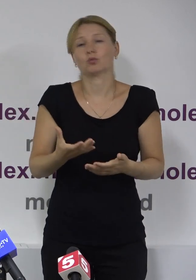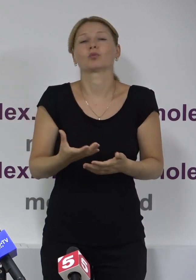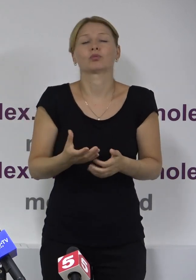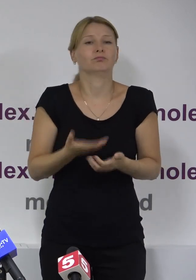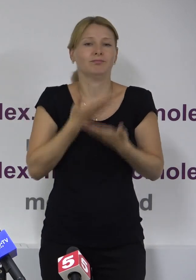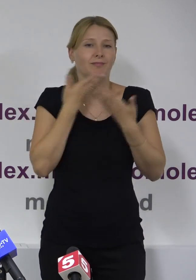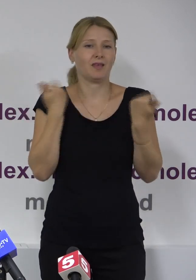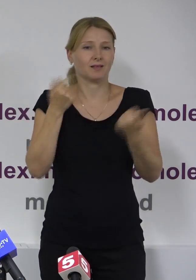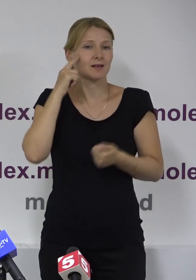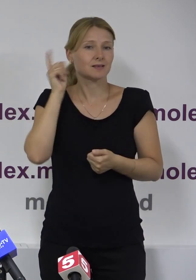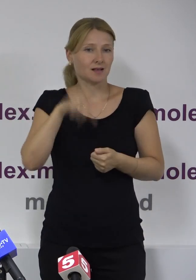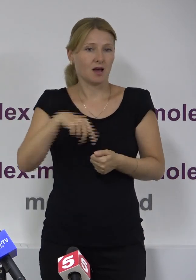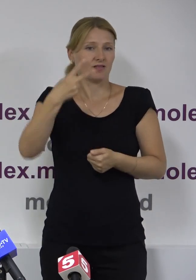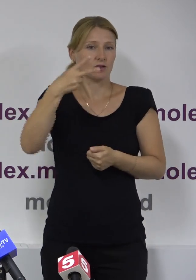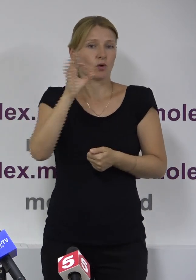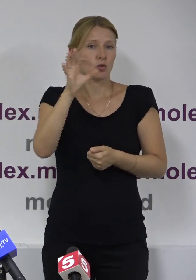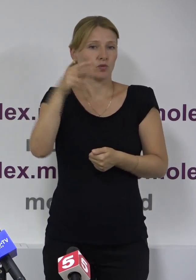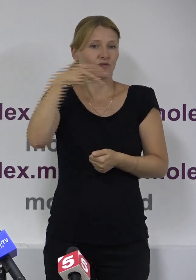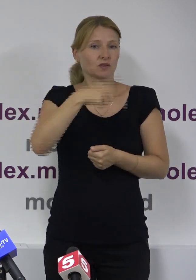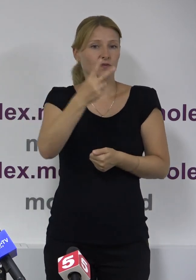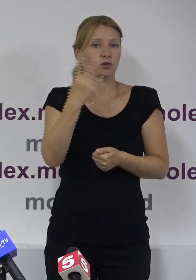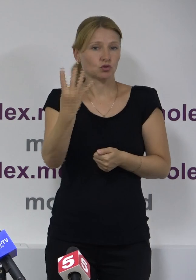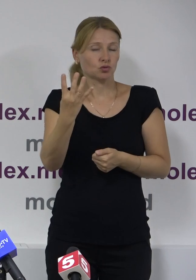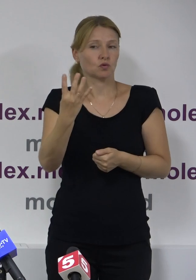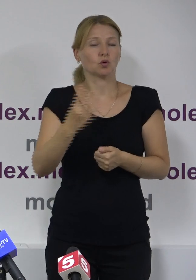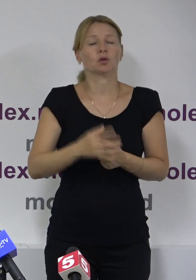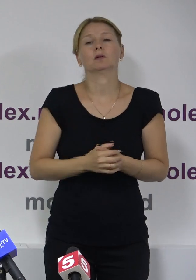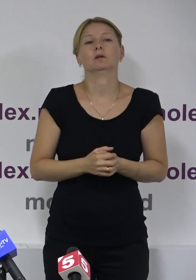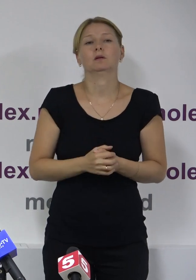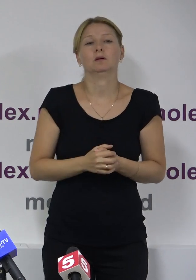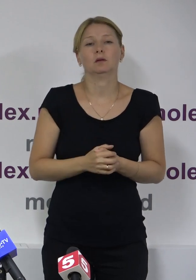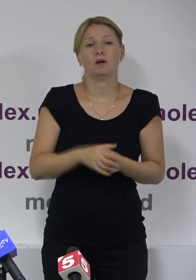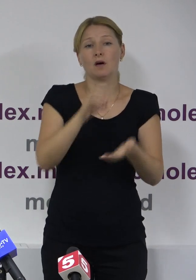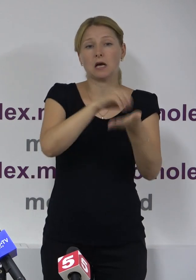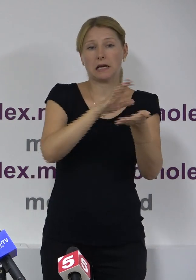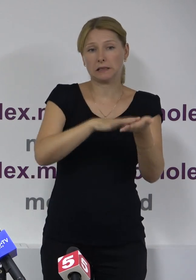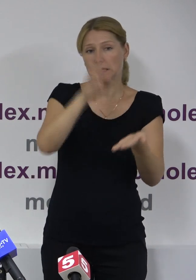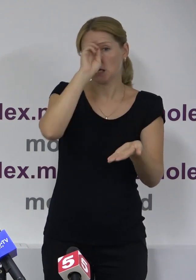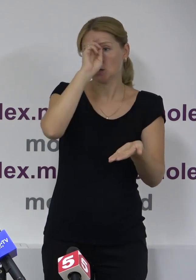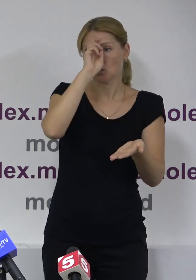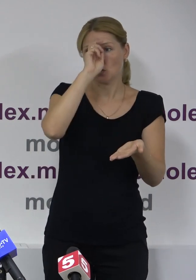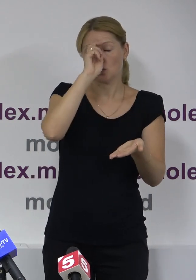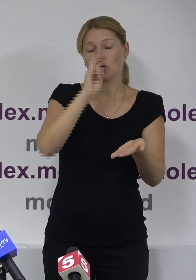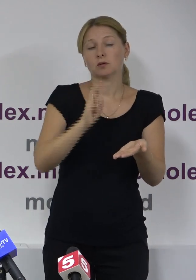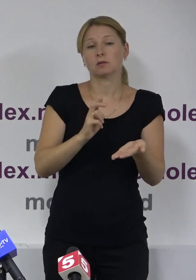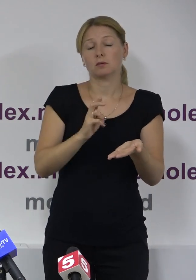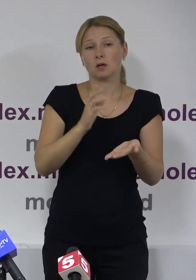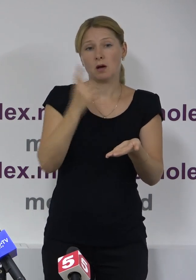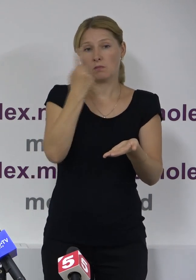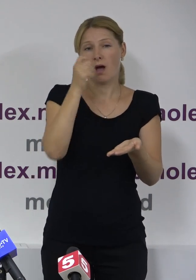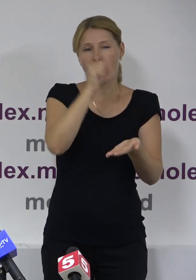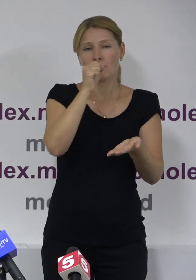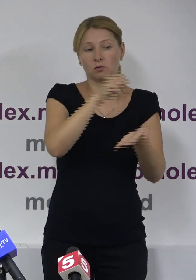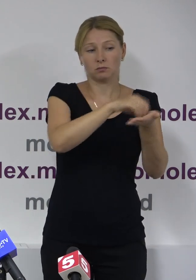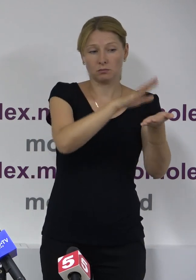din 20 octombrie 2024, în Registrul de Stat al Alegătorilor, la data din 1